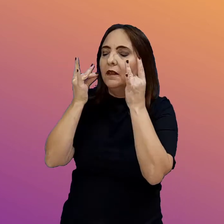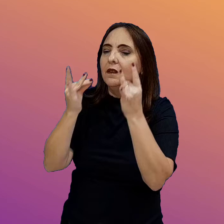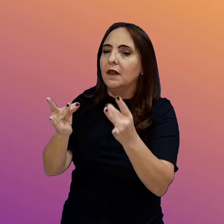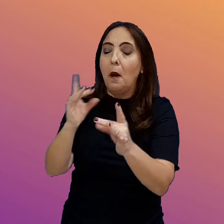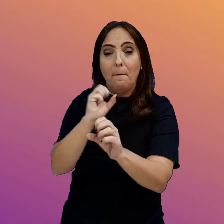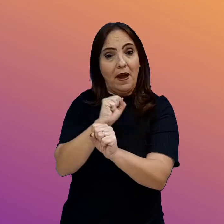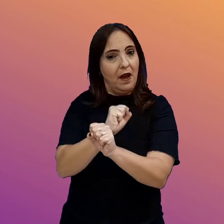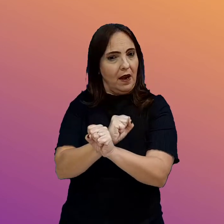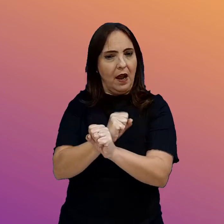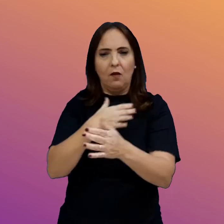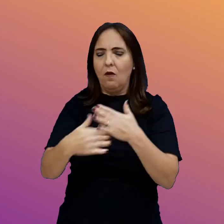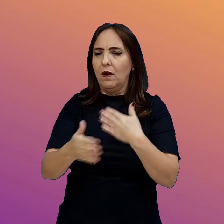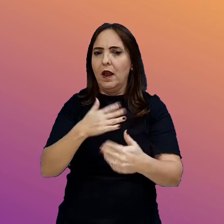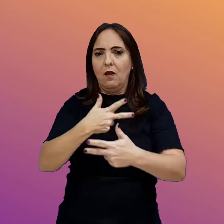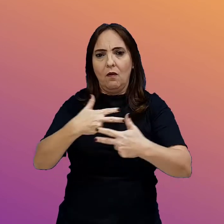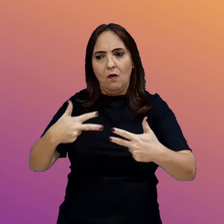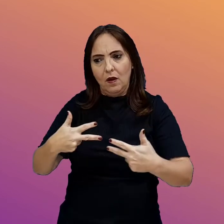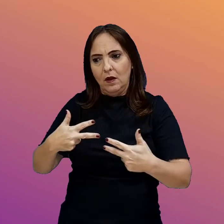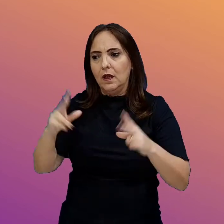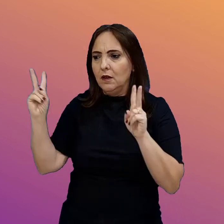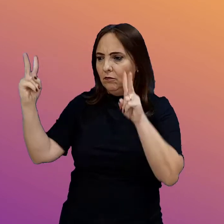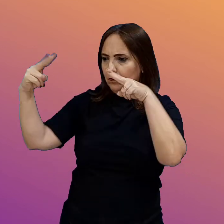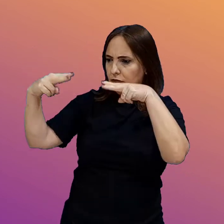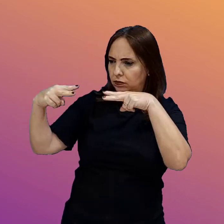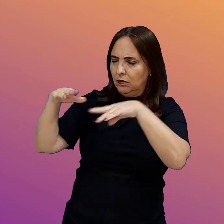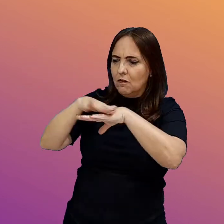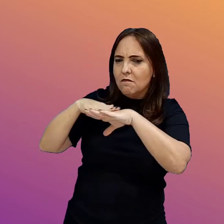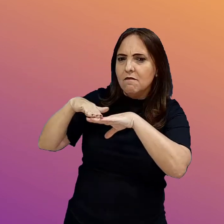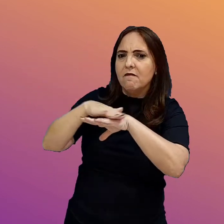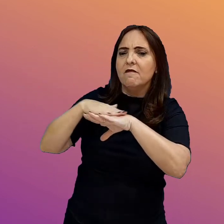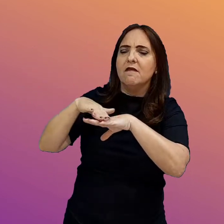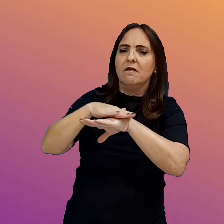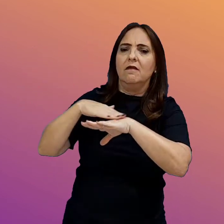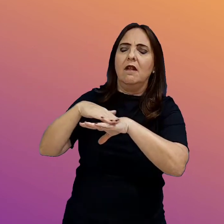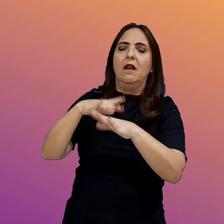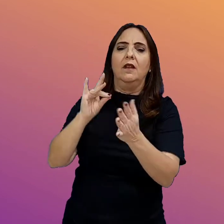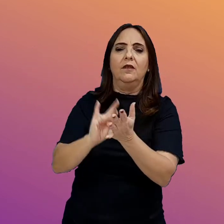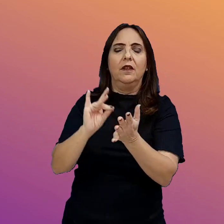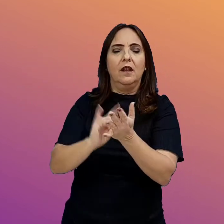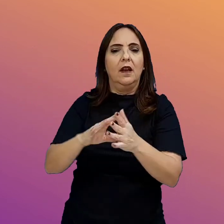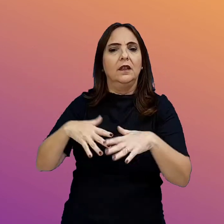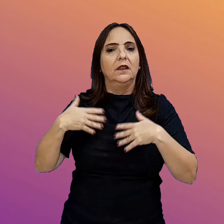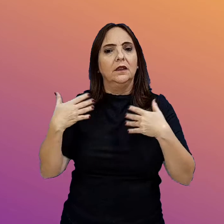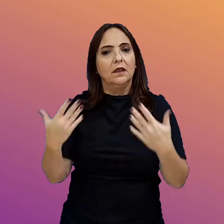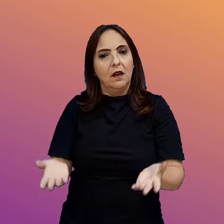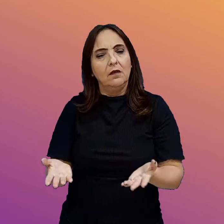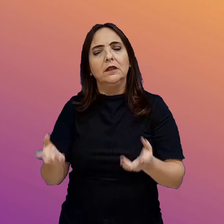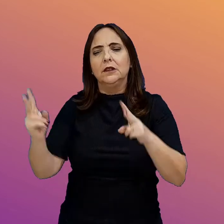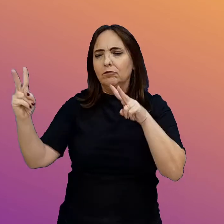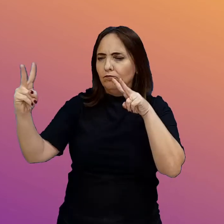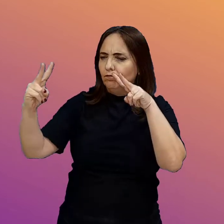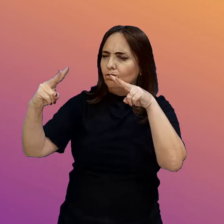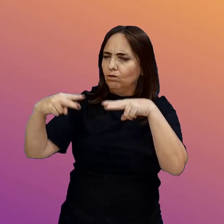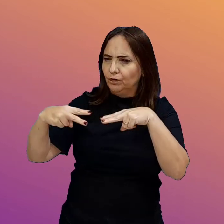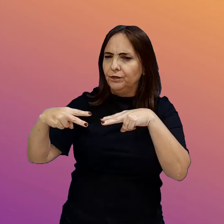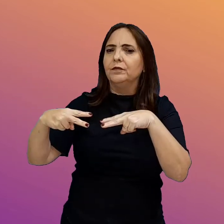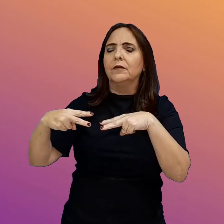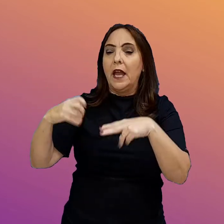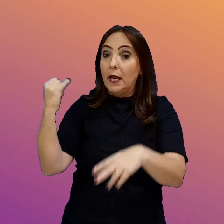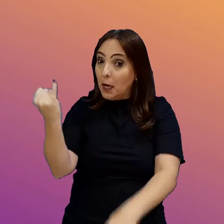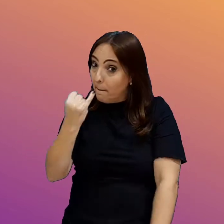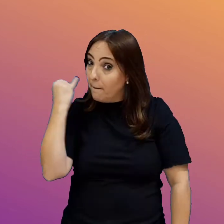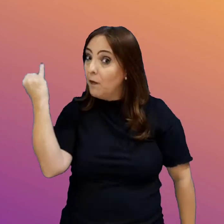o que você está fazendo e ouvir o que ele está dizendo. Então, essa escuta, esse olhar, ele é